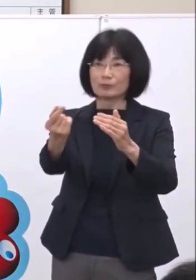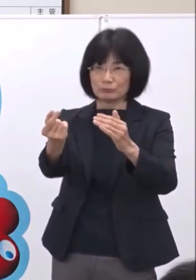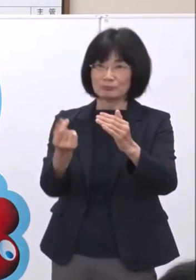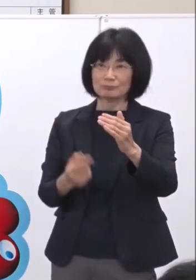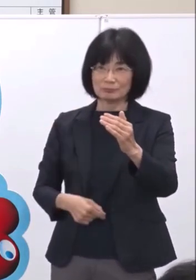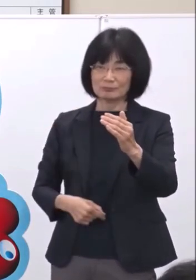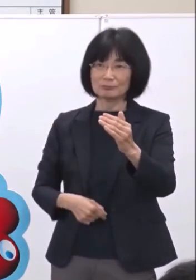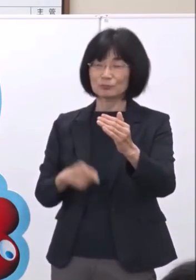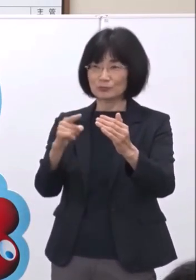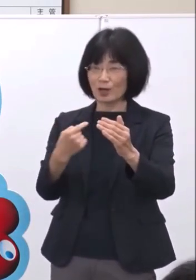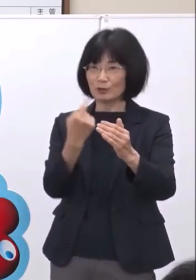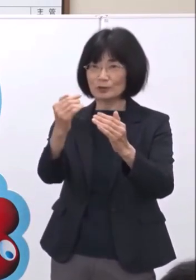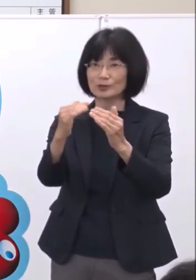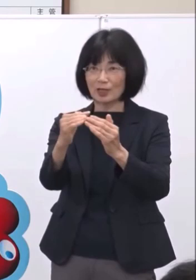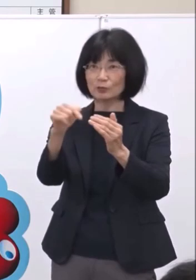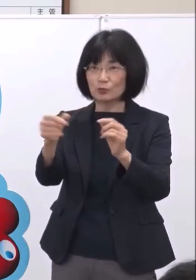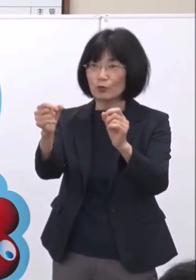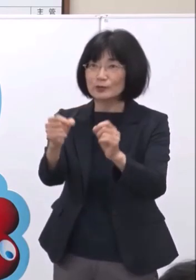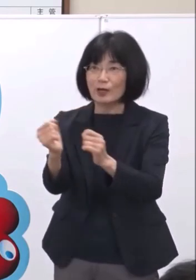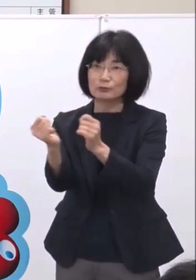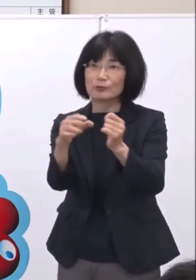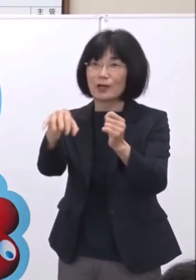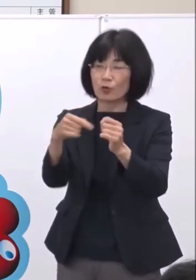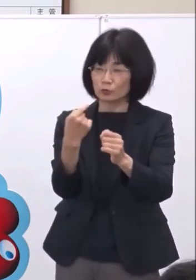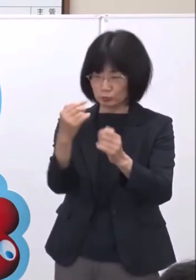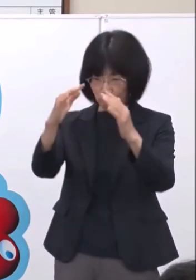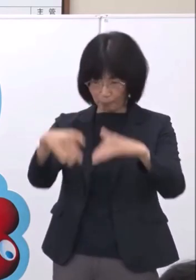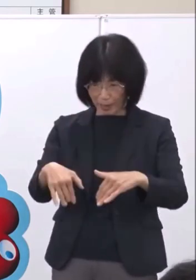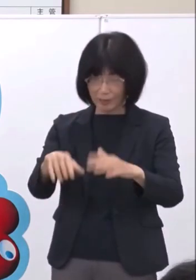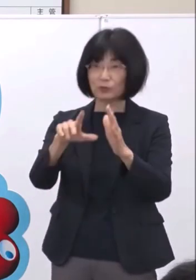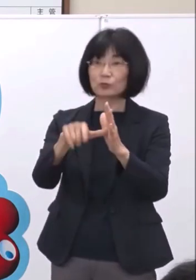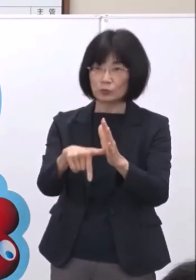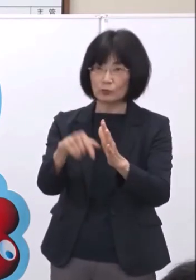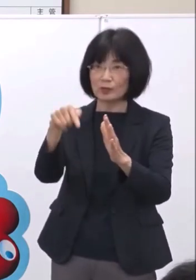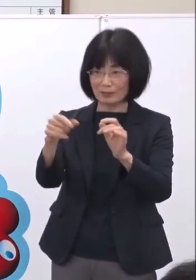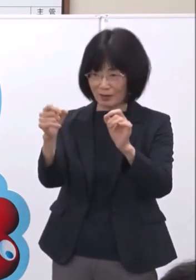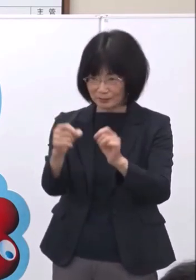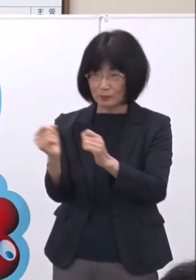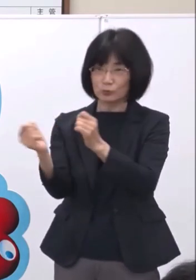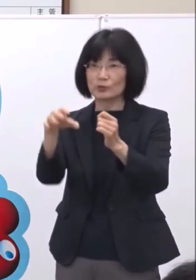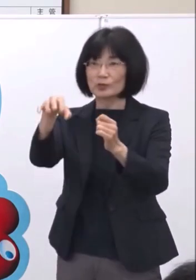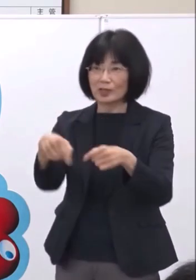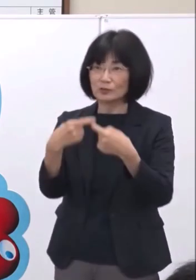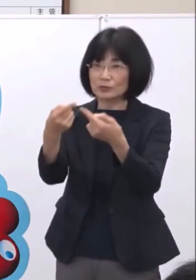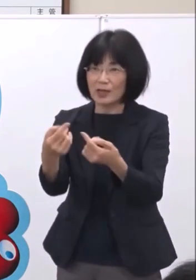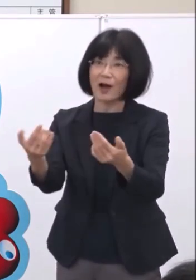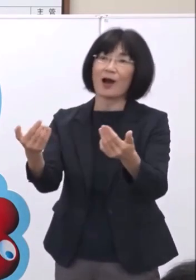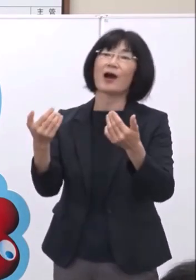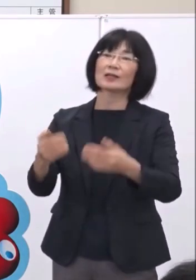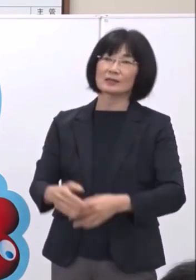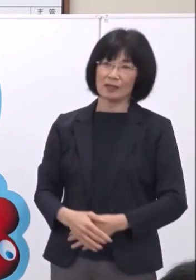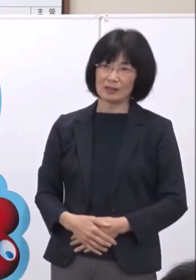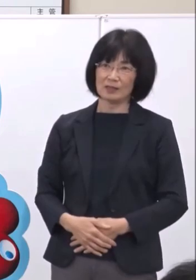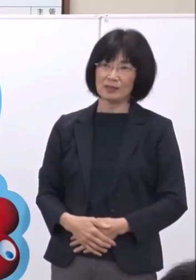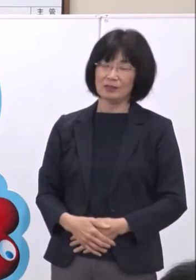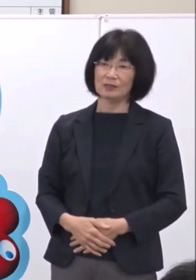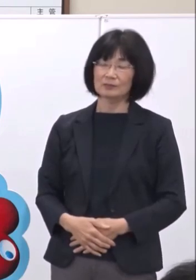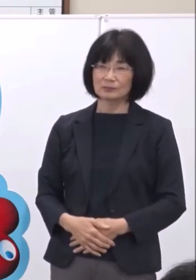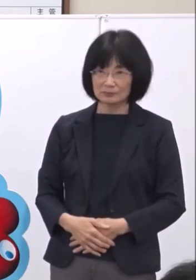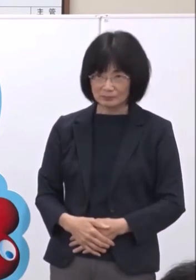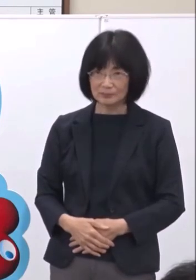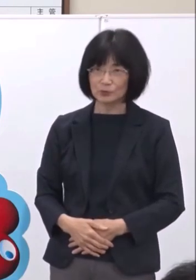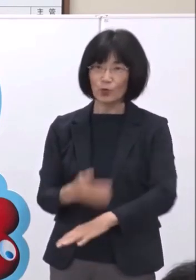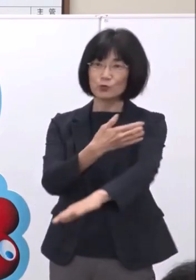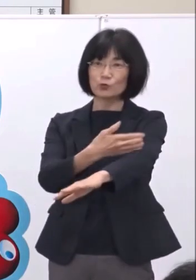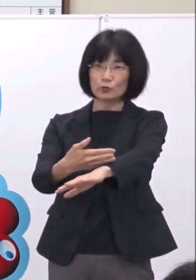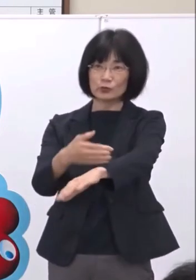自宅の避難所に、あの自宅が壊れていた場合は自宅の避難所に行くことになるかと思いますので、あの